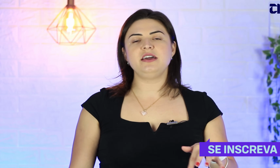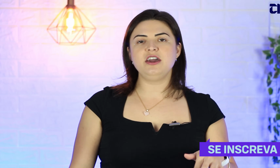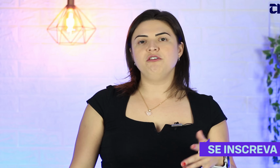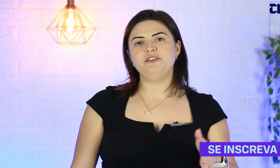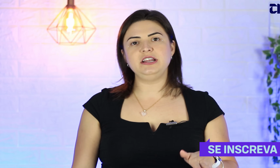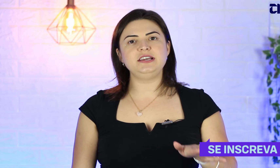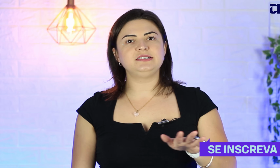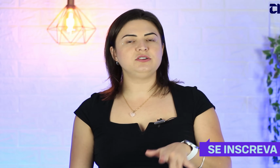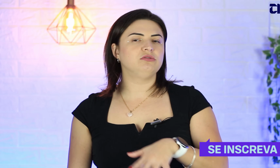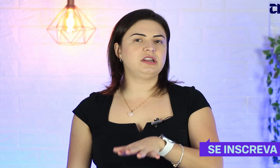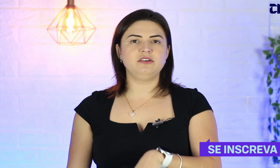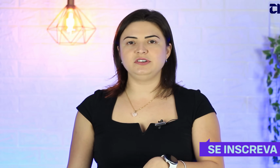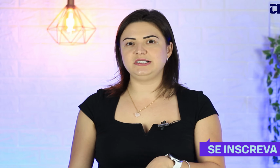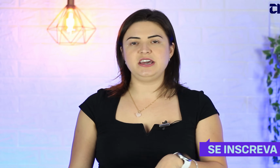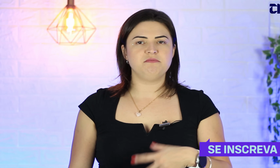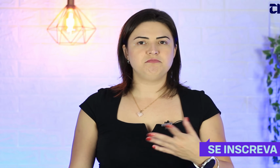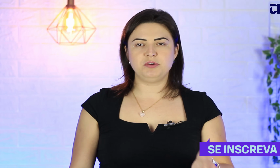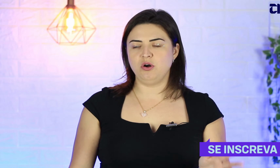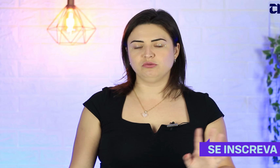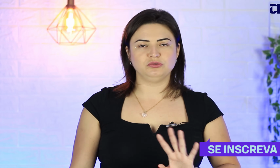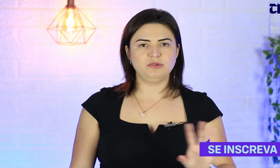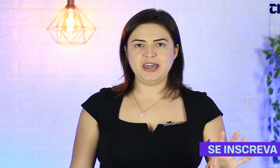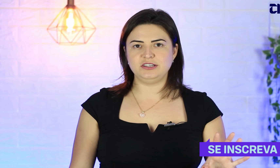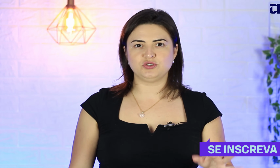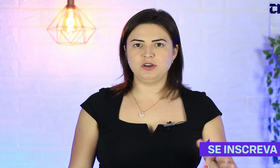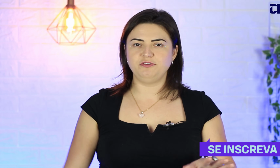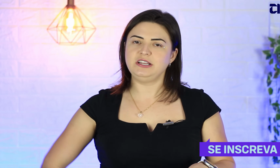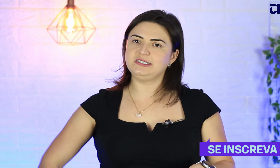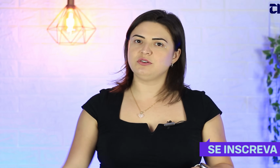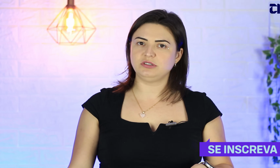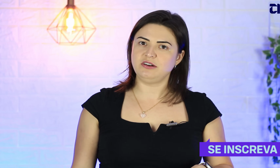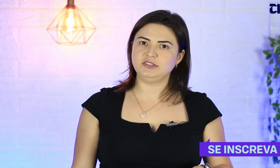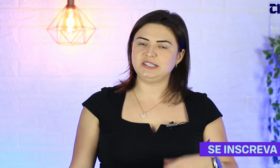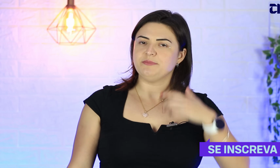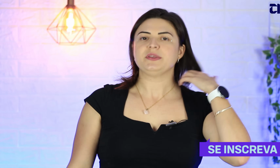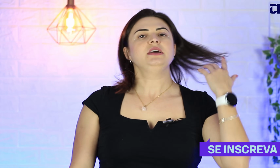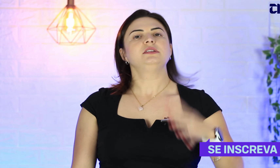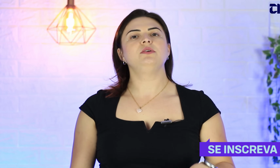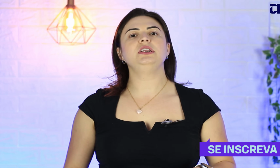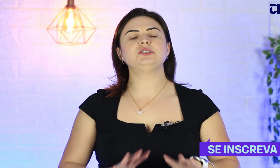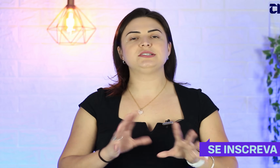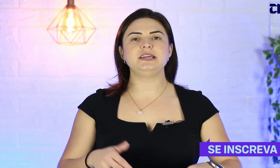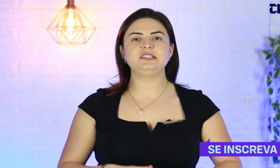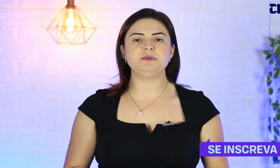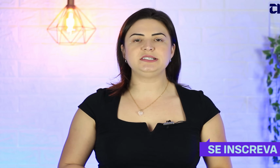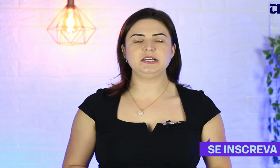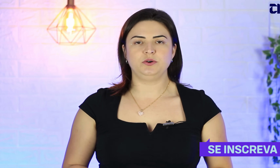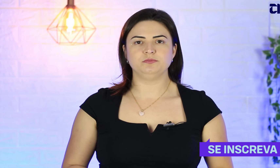Eu feliz de encontrar você. Pronto, é isso. Eu feliz de encontrar você. Então, olha só, sem expressão.